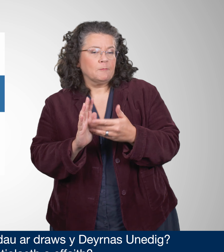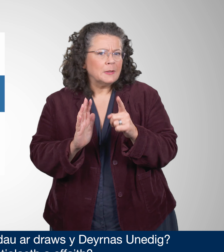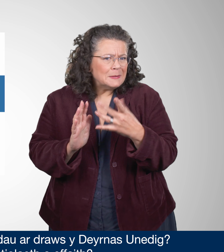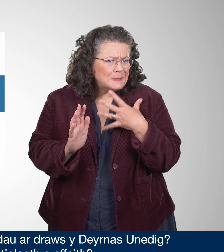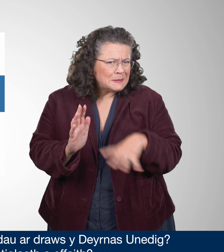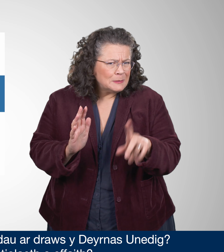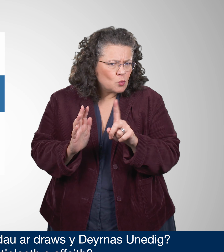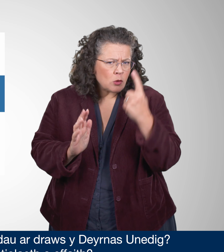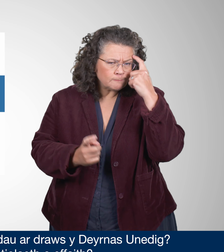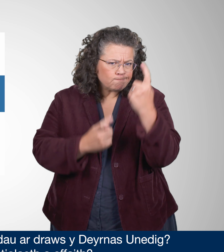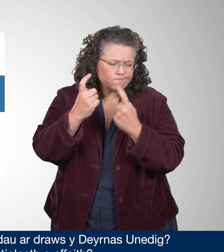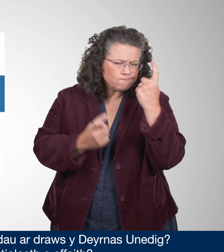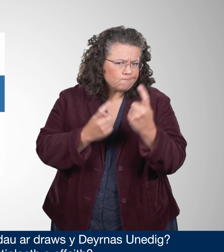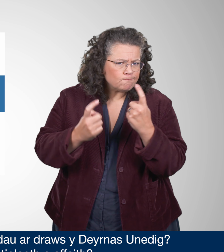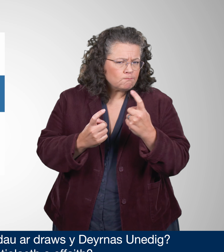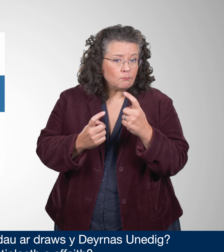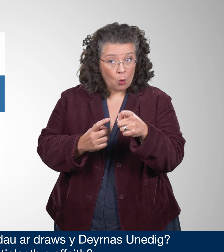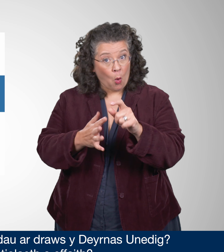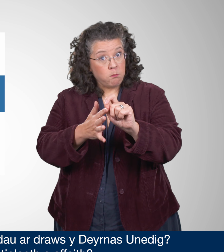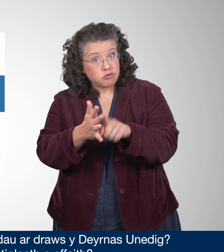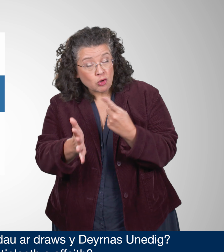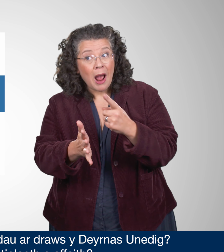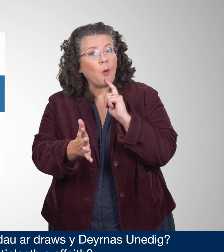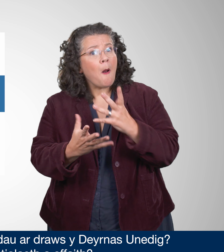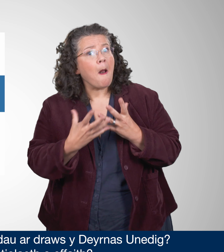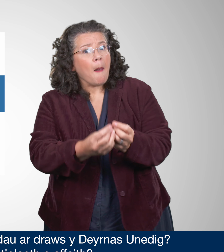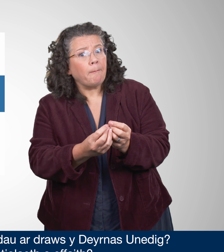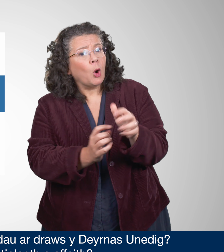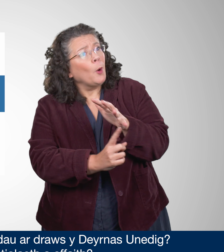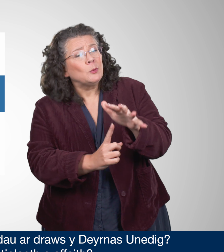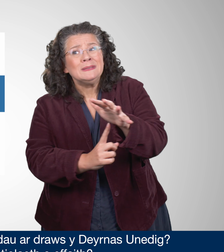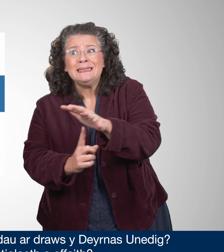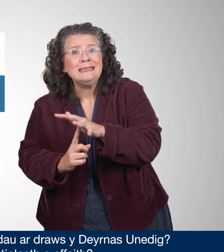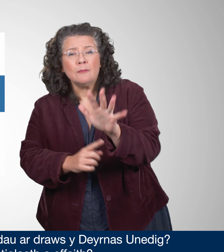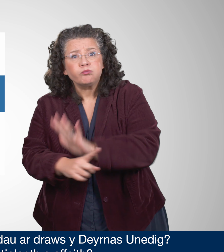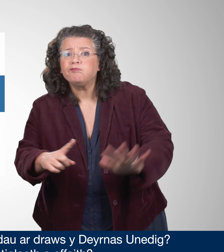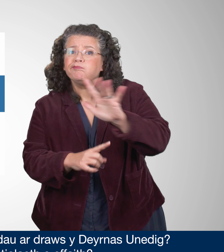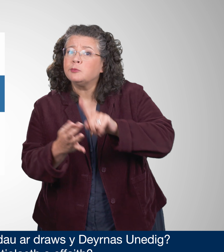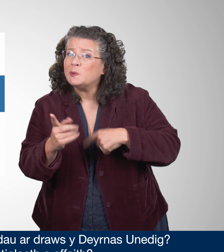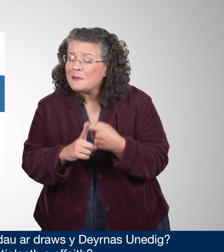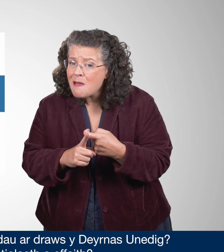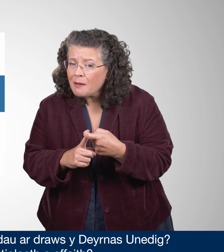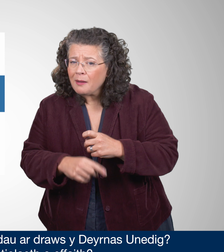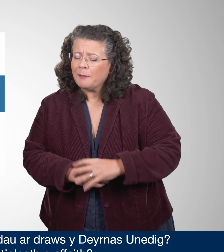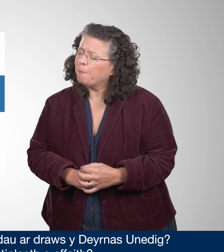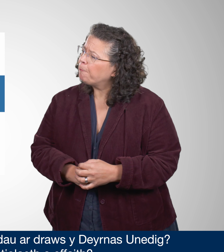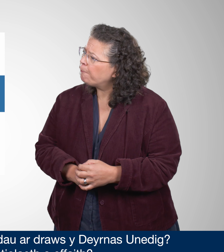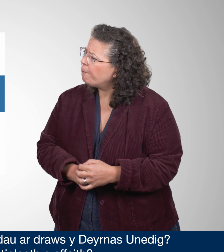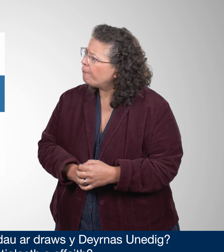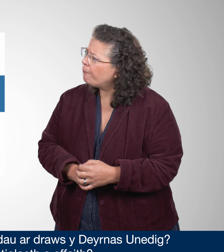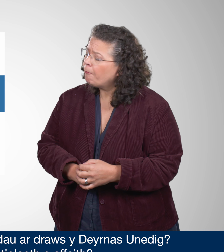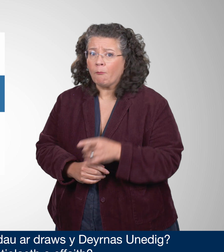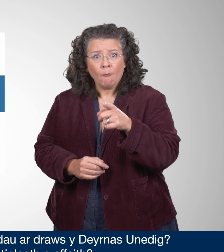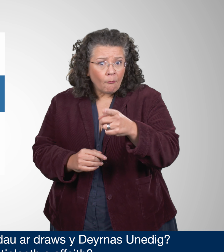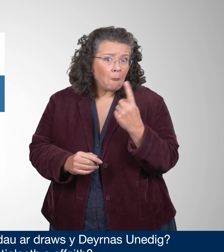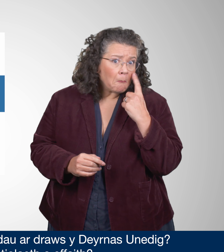A fydd eich prosiect o fudd i gymunedau ar draws y Deyrnas Unedig?